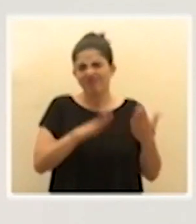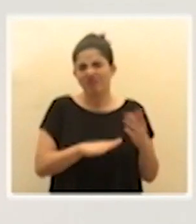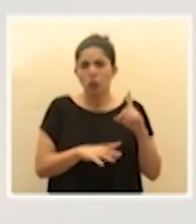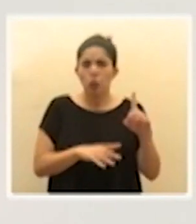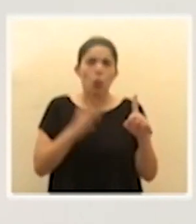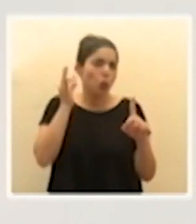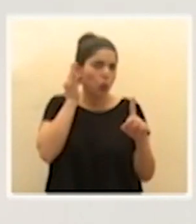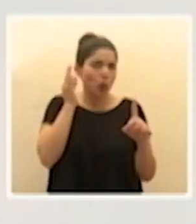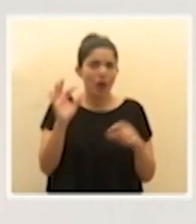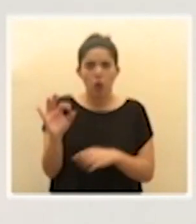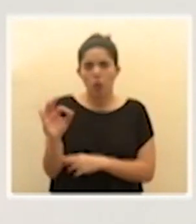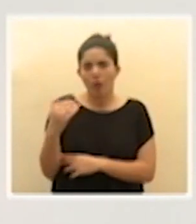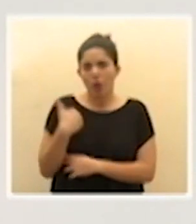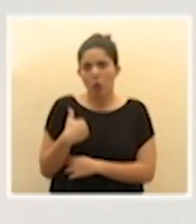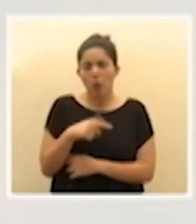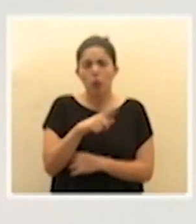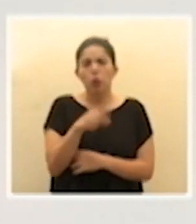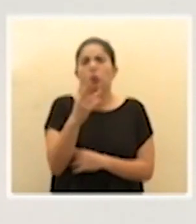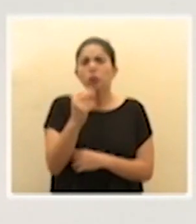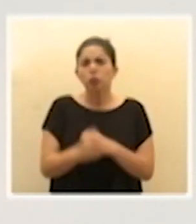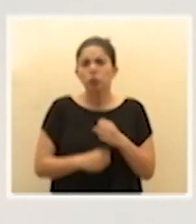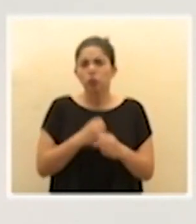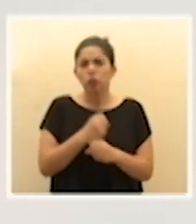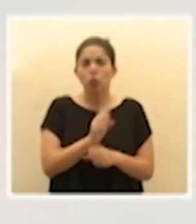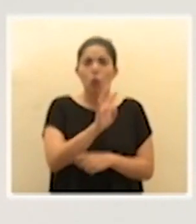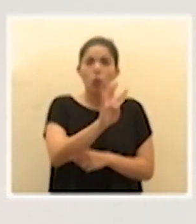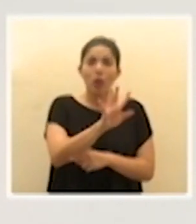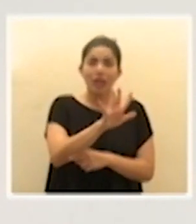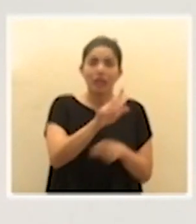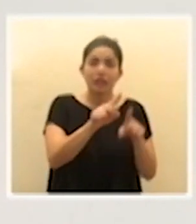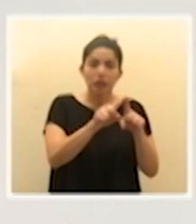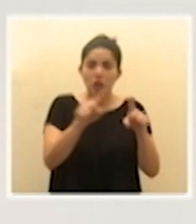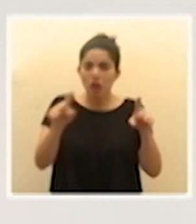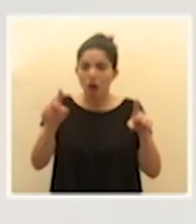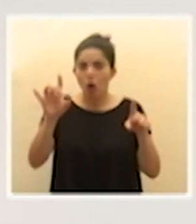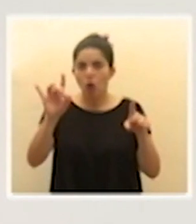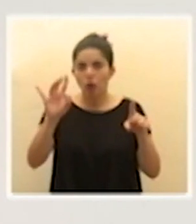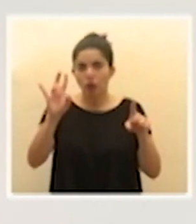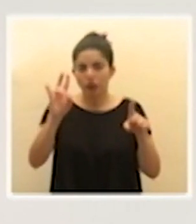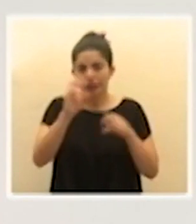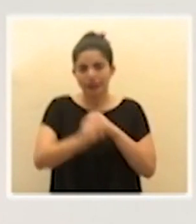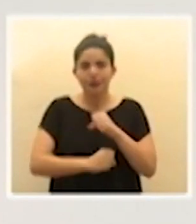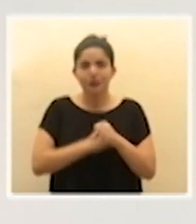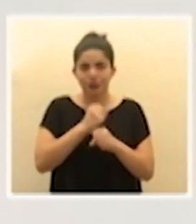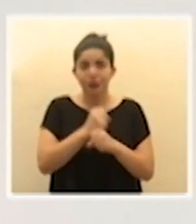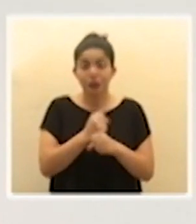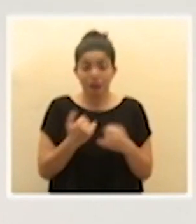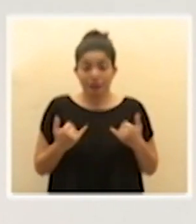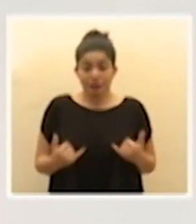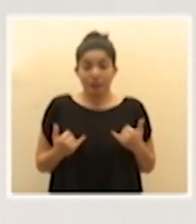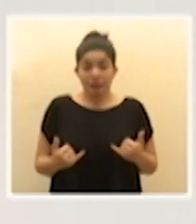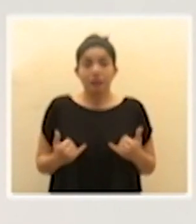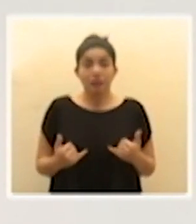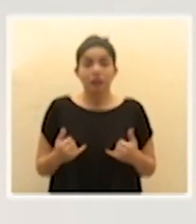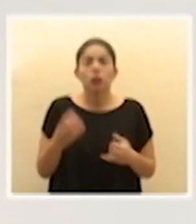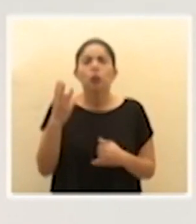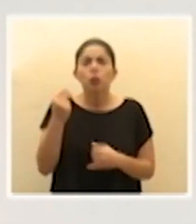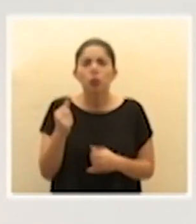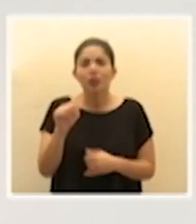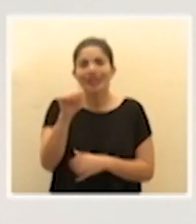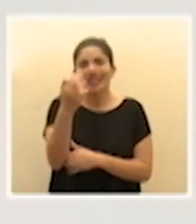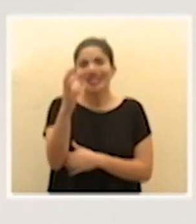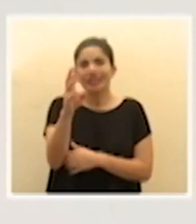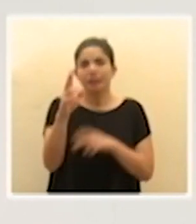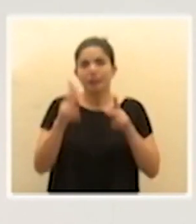mujer y 9 hombres. El rango de edad va desde los 45 hasta los 87 años. En este momento se encuentran 16